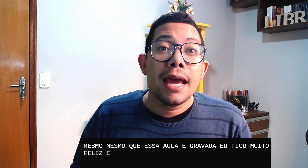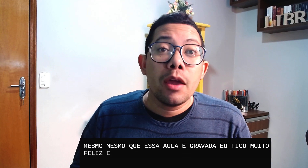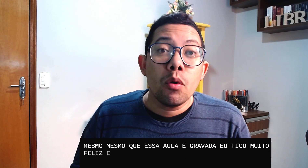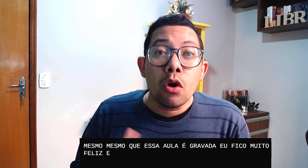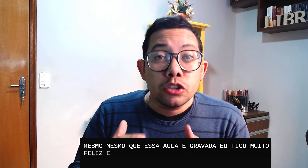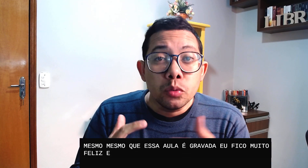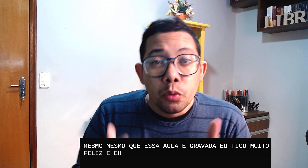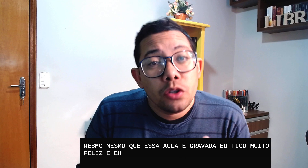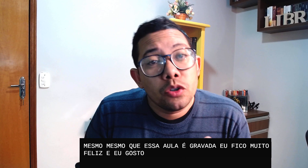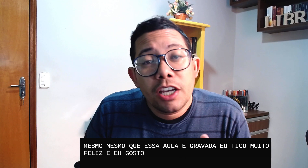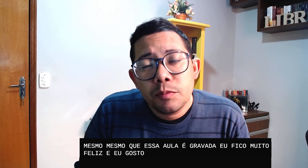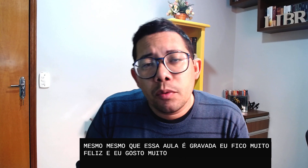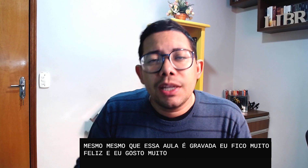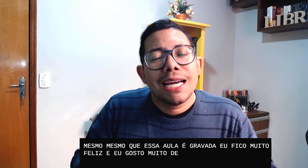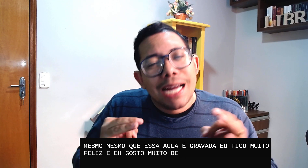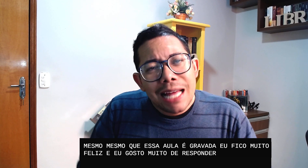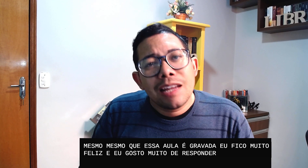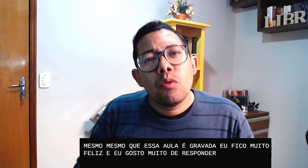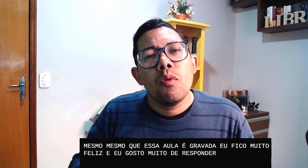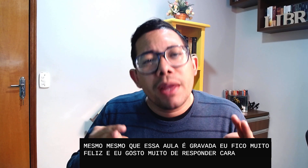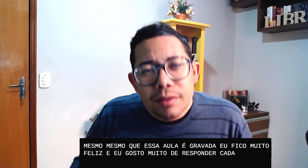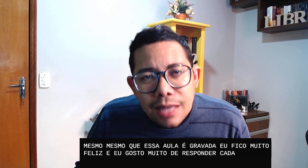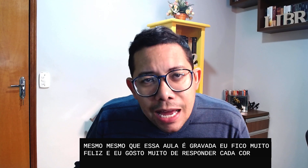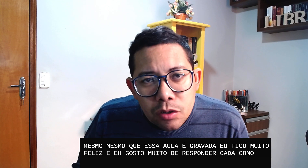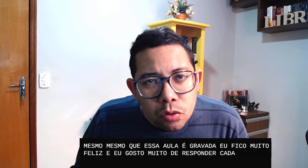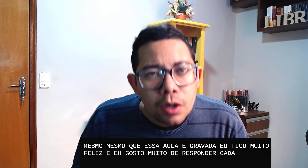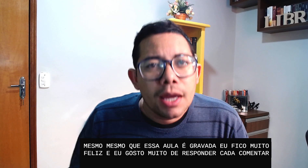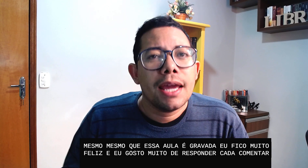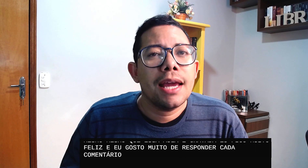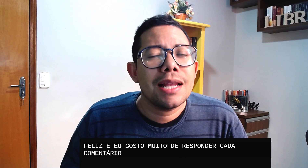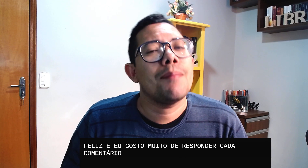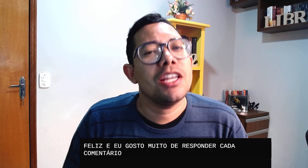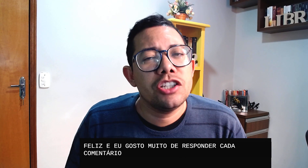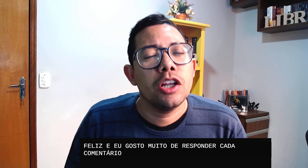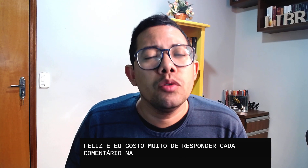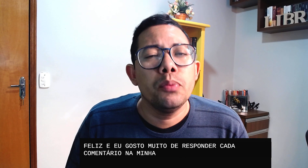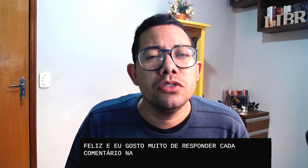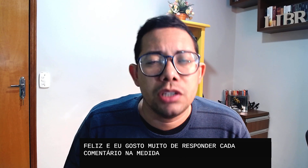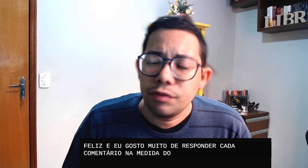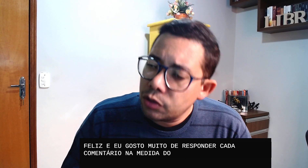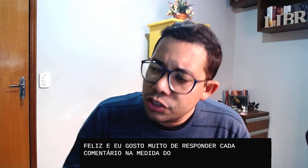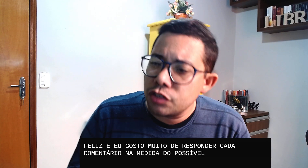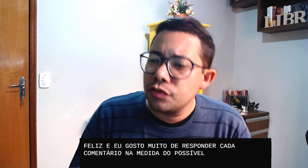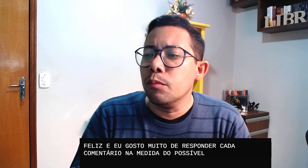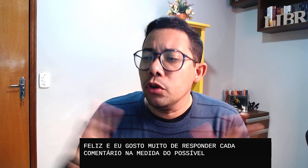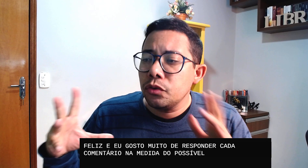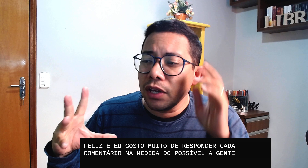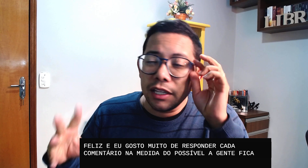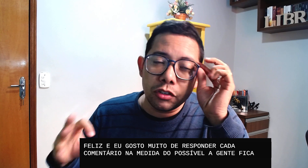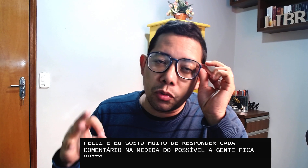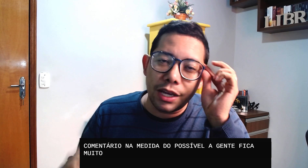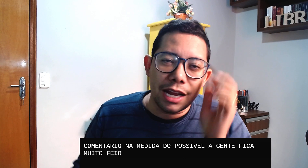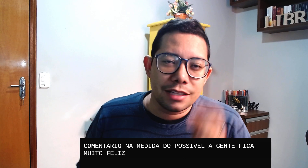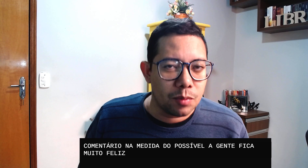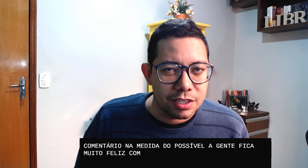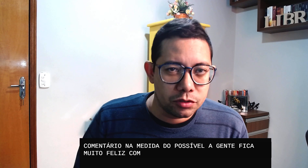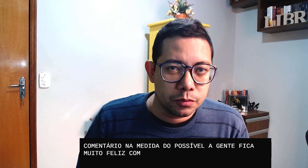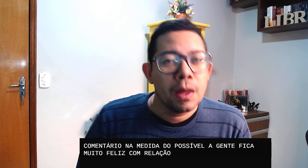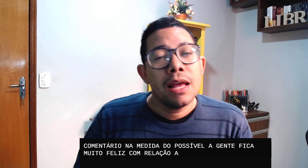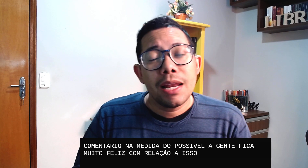eu gosto muito de responder cada comentário na medida do possível. Então a gente fica muito feliz com relação a isso.